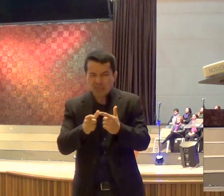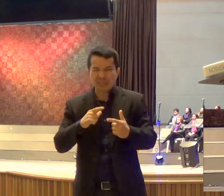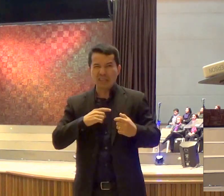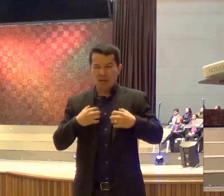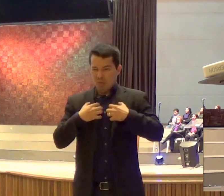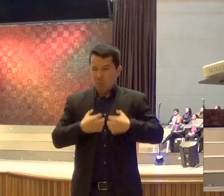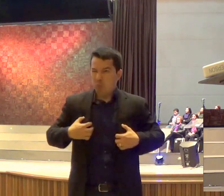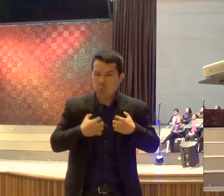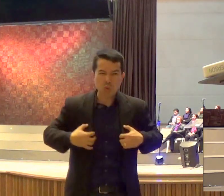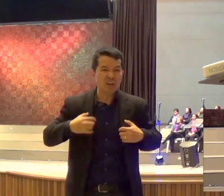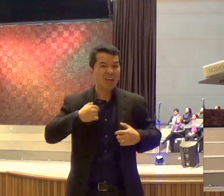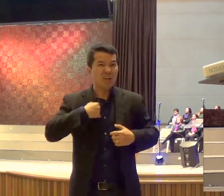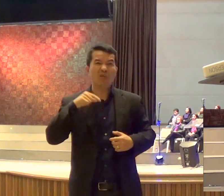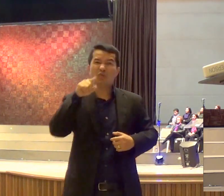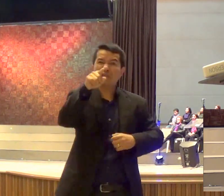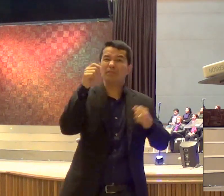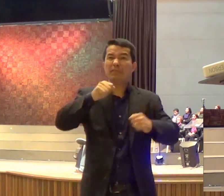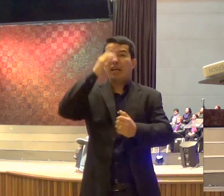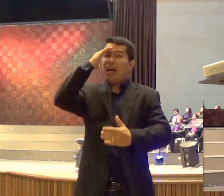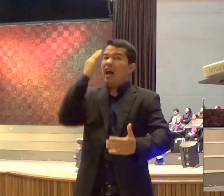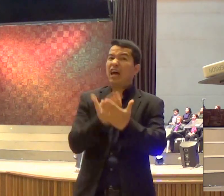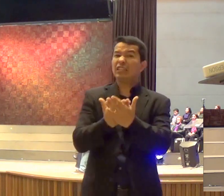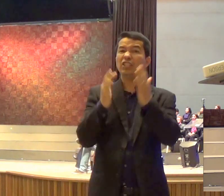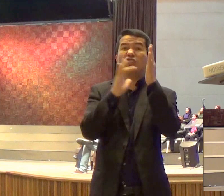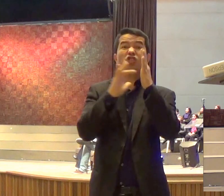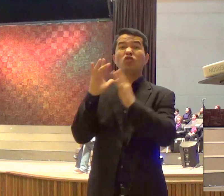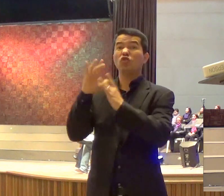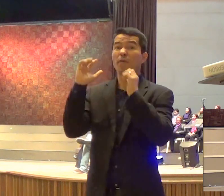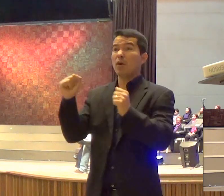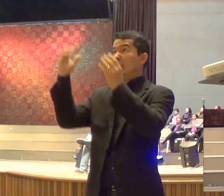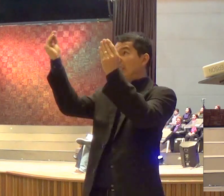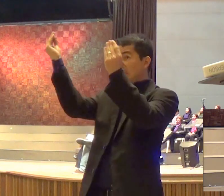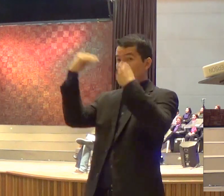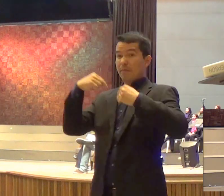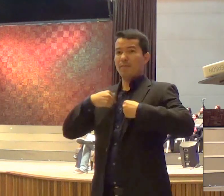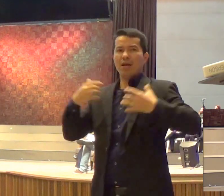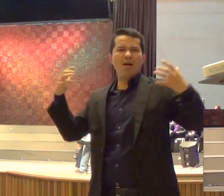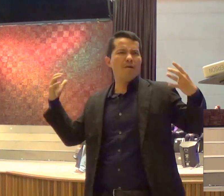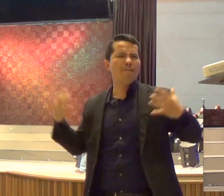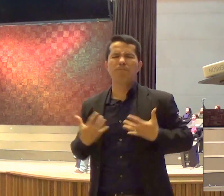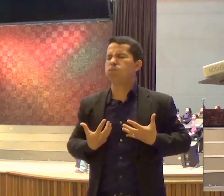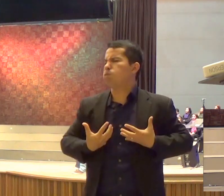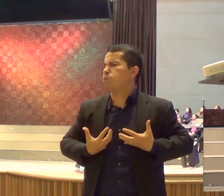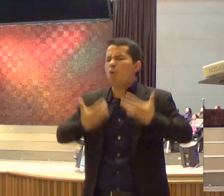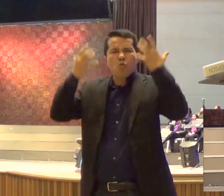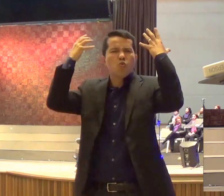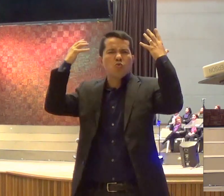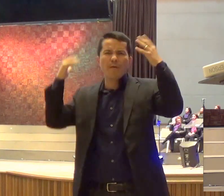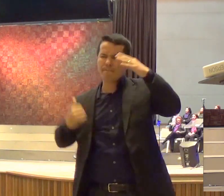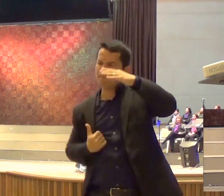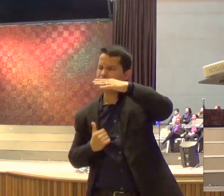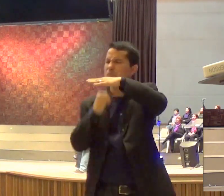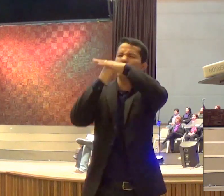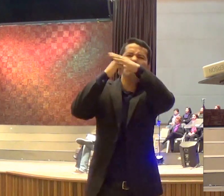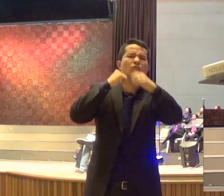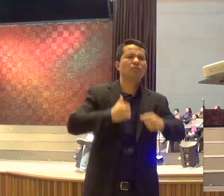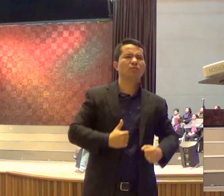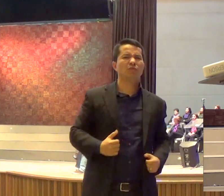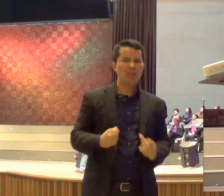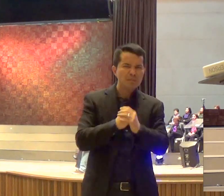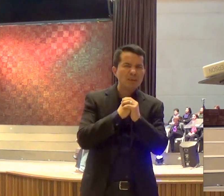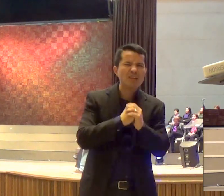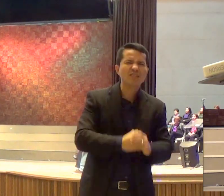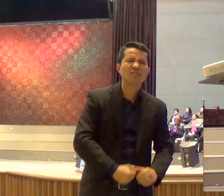precisamos crer que Cristo é suficiente ele está conosco Amém gente